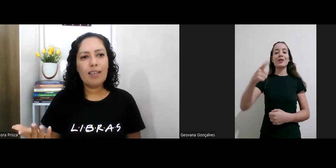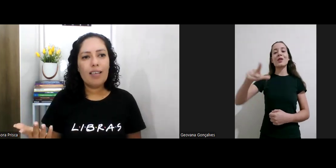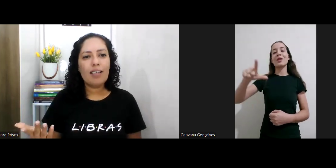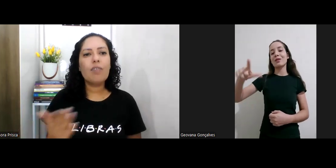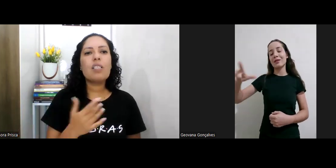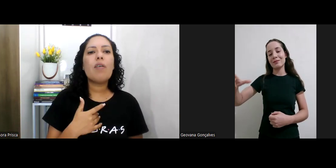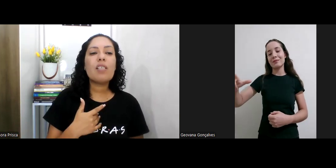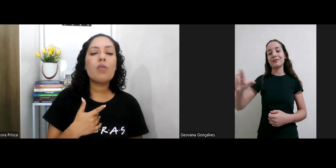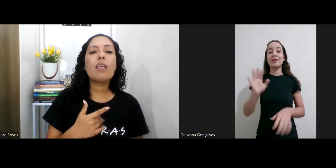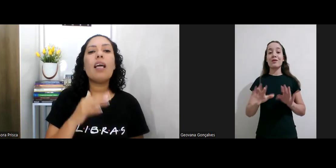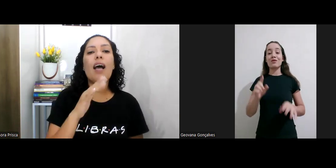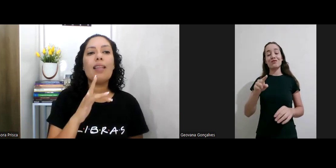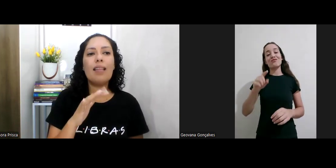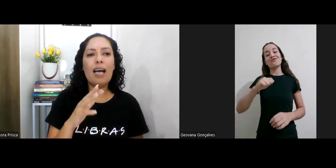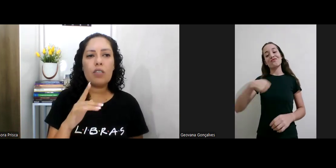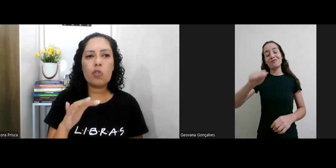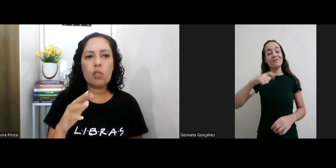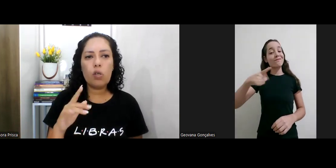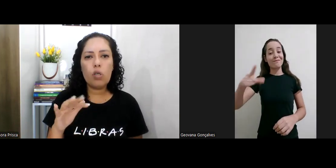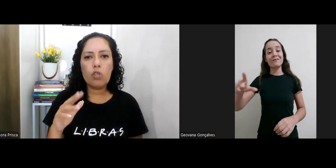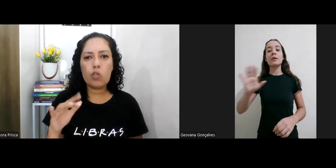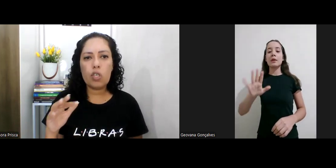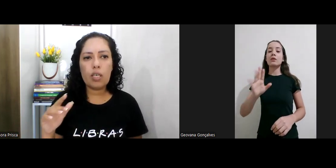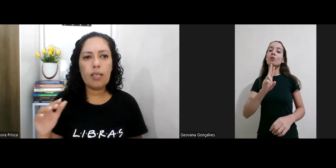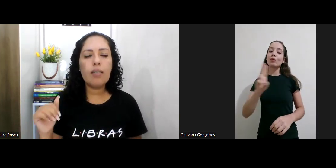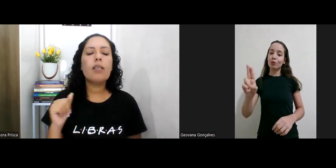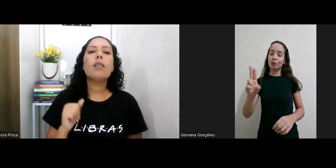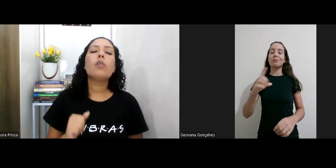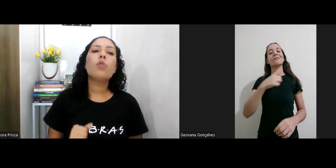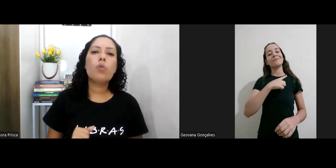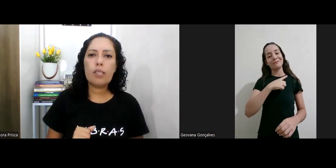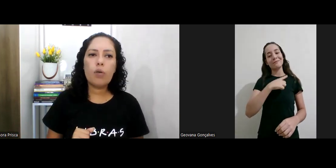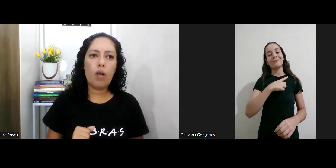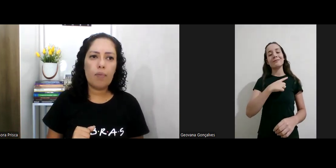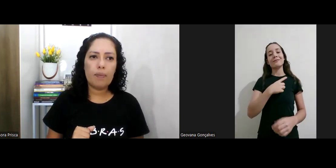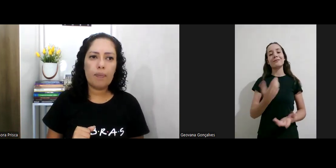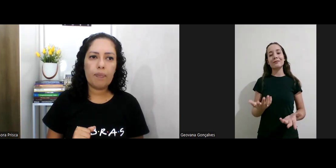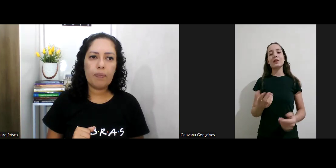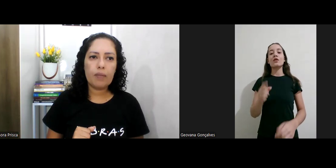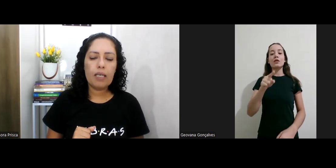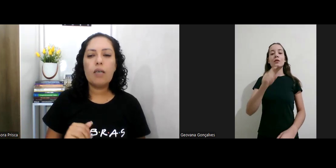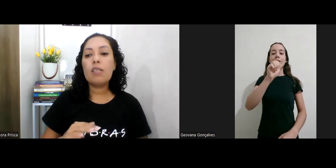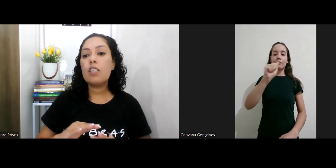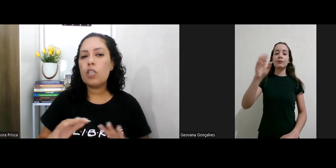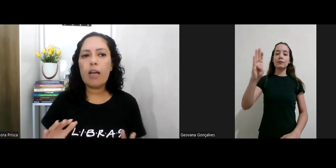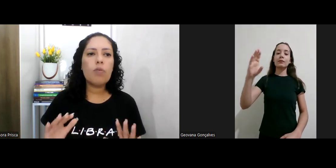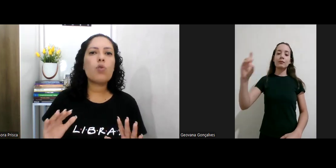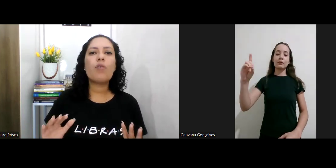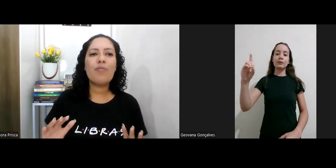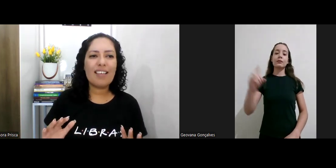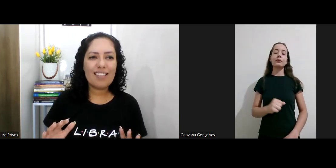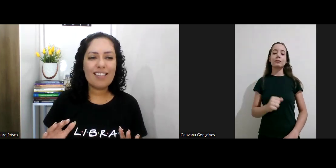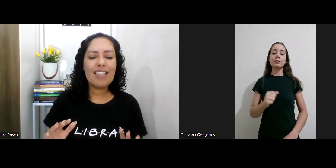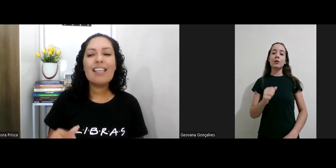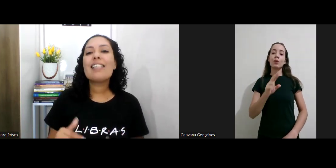nome. Então você vai fazer o quê? A datilologia do seu nome. Então você já começou